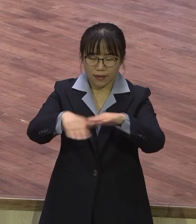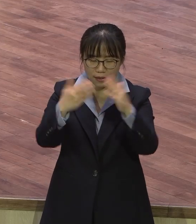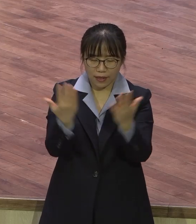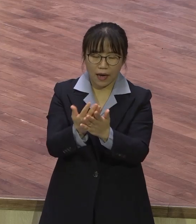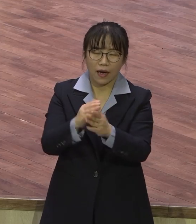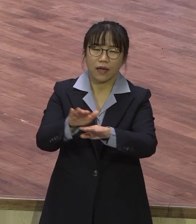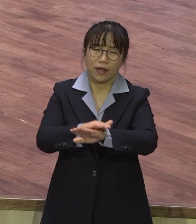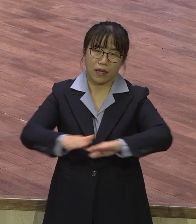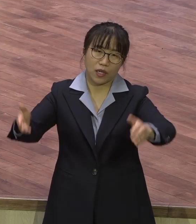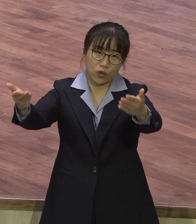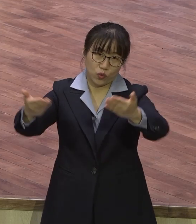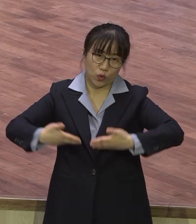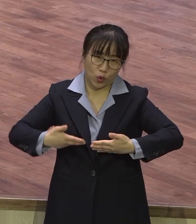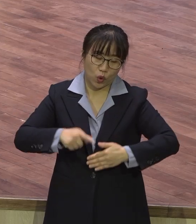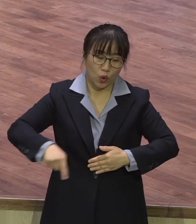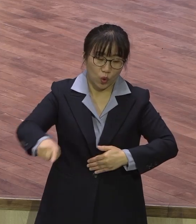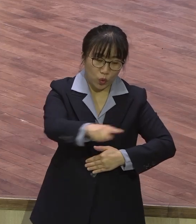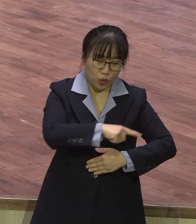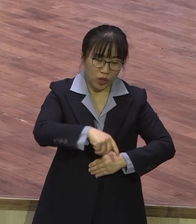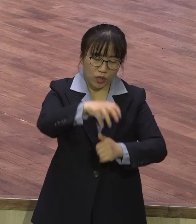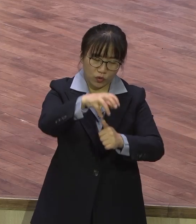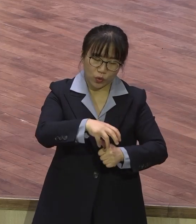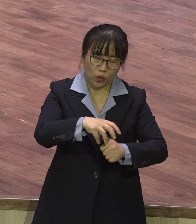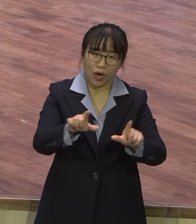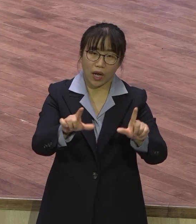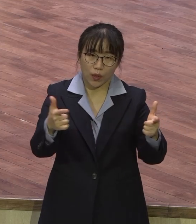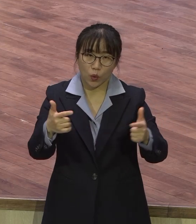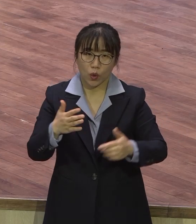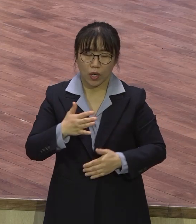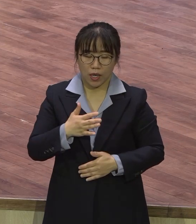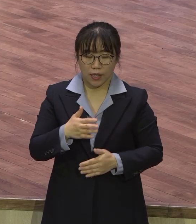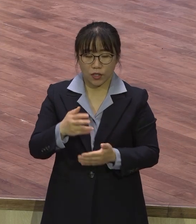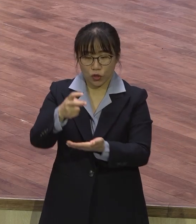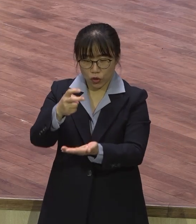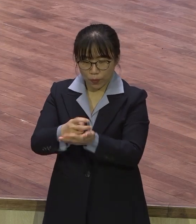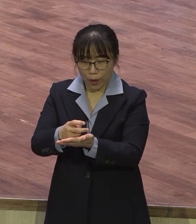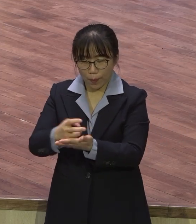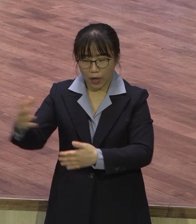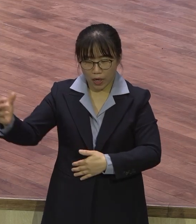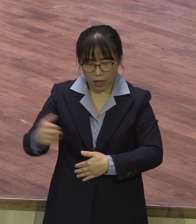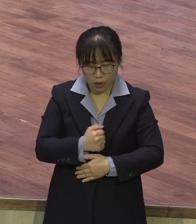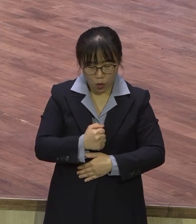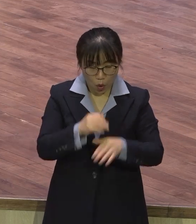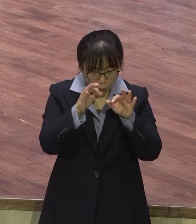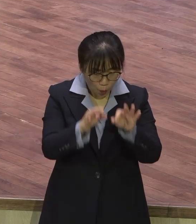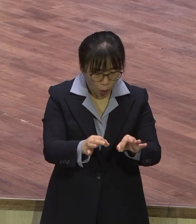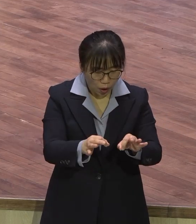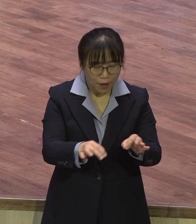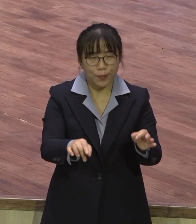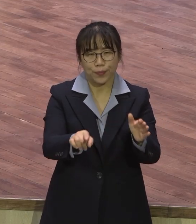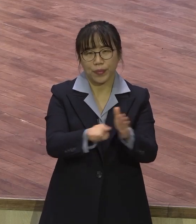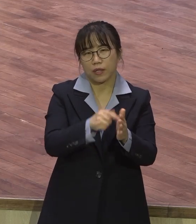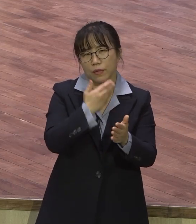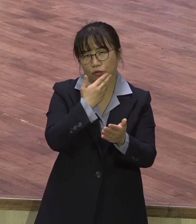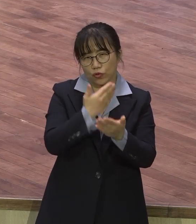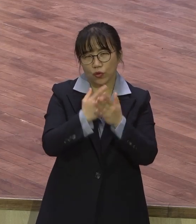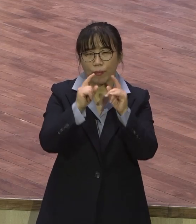억류하게 하는 것이 아니라 우리를 하여금 믿음의 소중성 믿음의 소중함을 더 깨닫게 하고